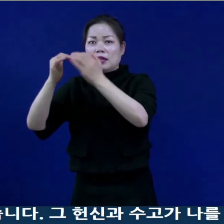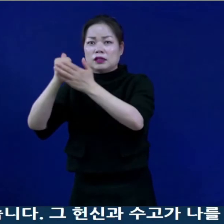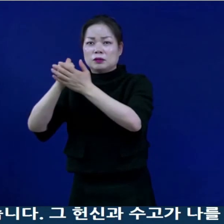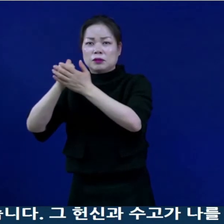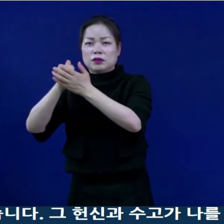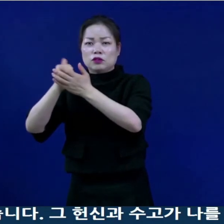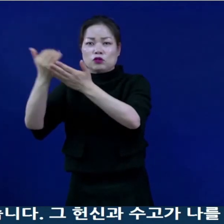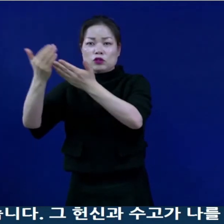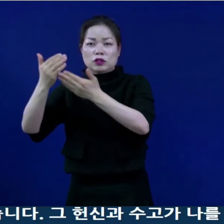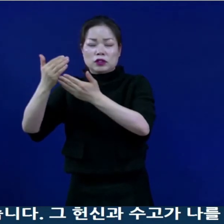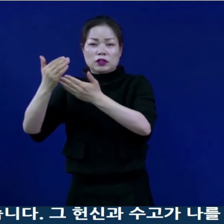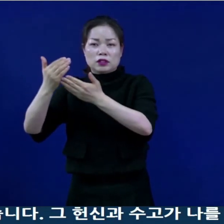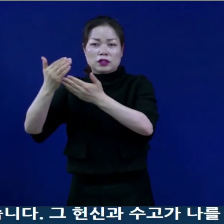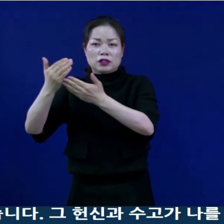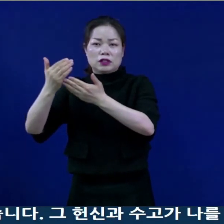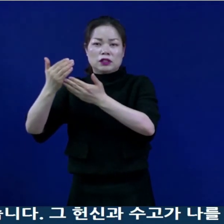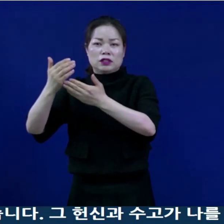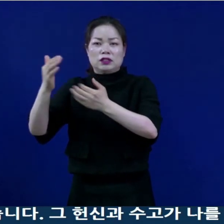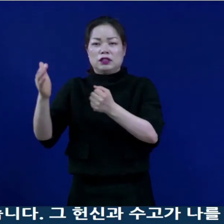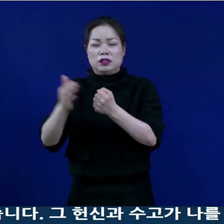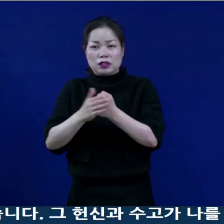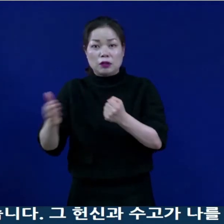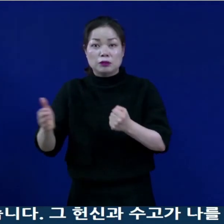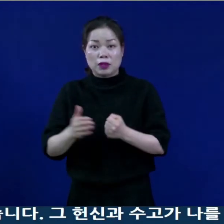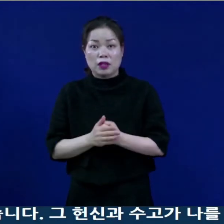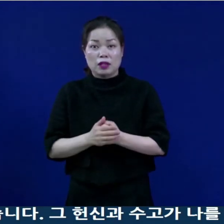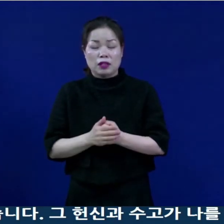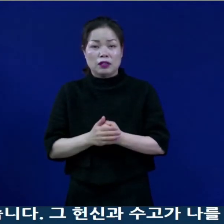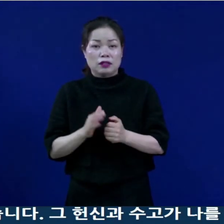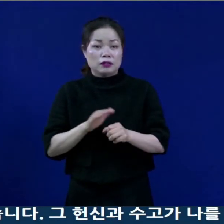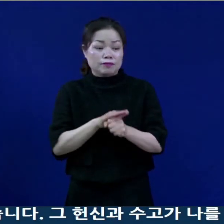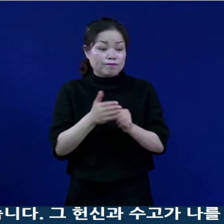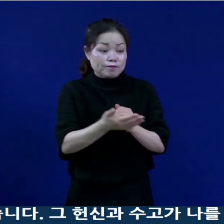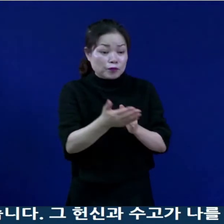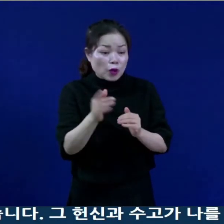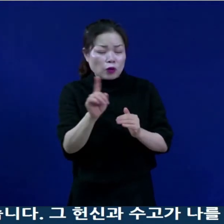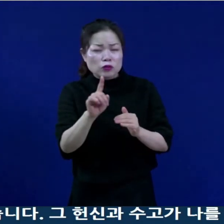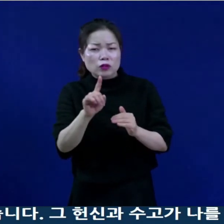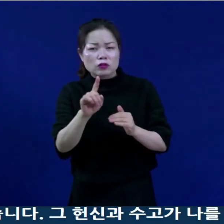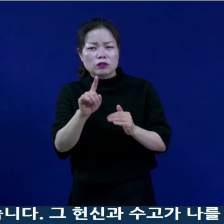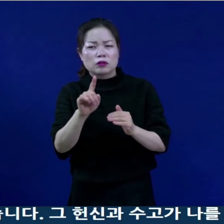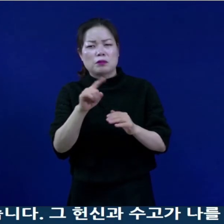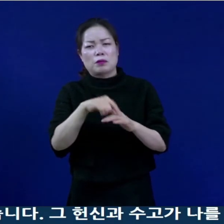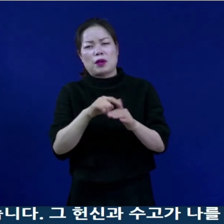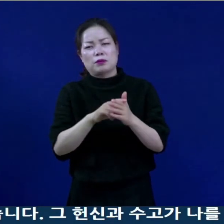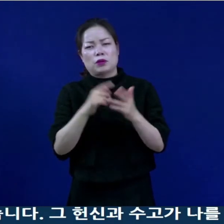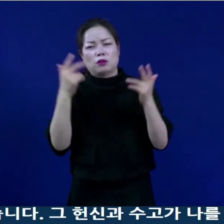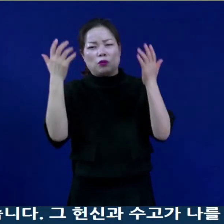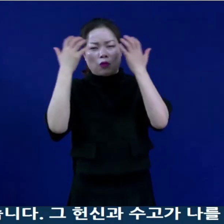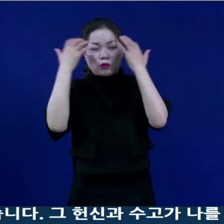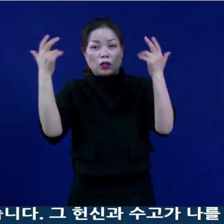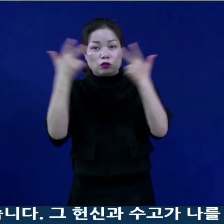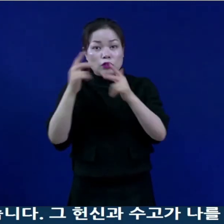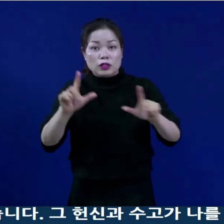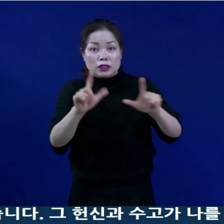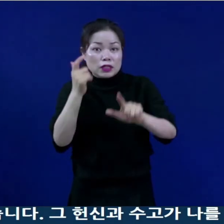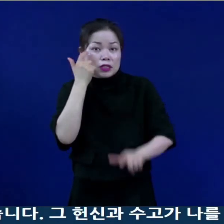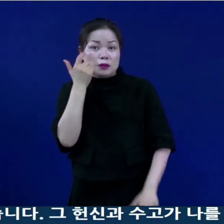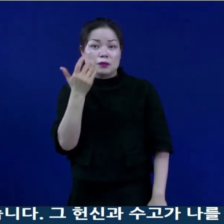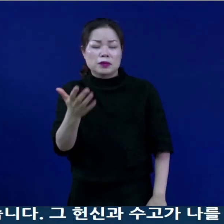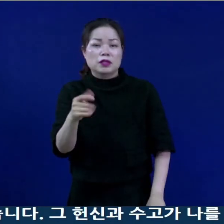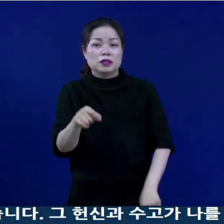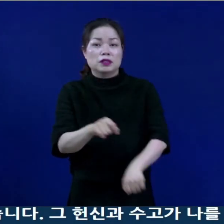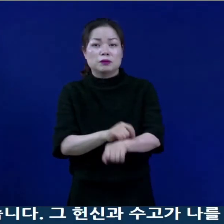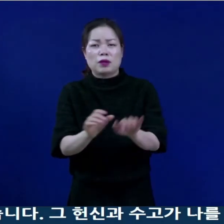지혜라는 사실을 알기 때문입니다. 사랑하는 성도 여러분, 어떤 마음으로 고난 주간을 보내고 계십니까?